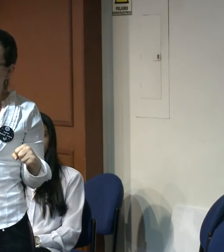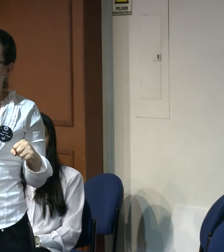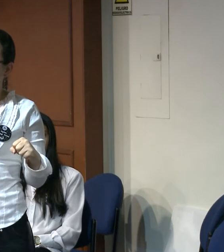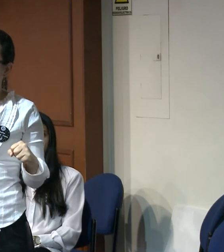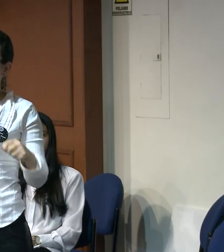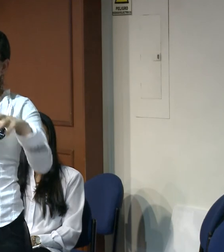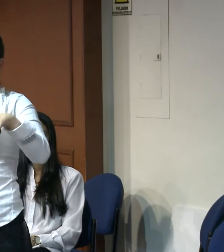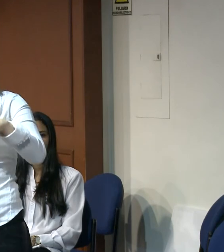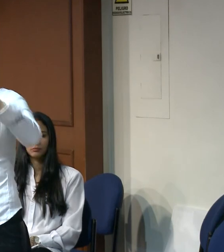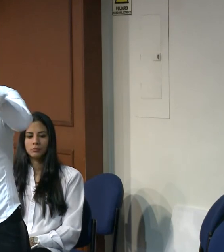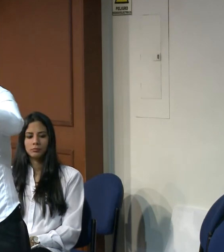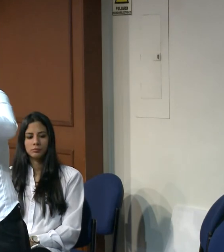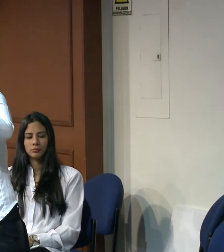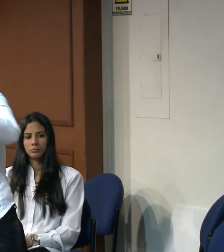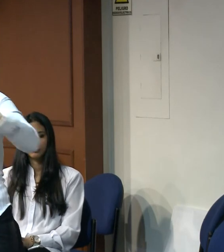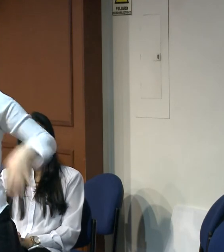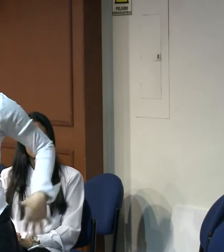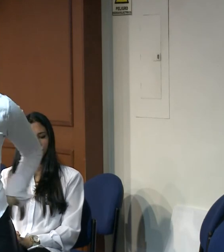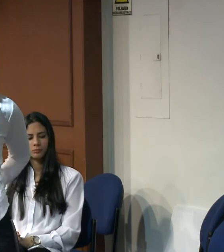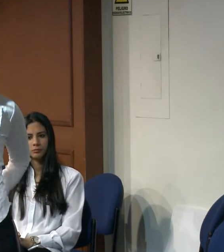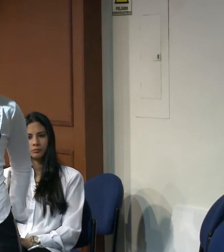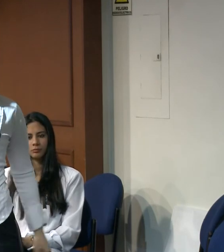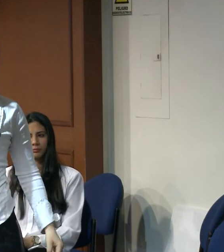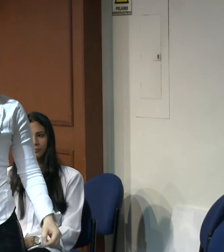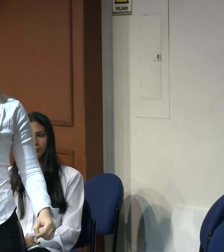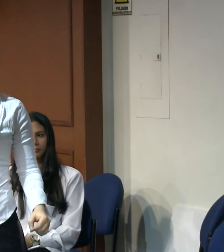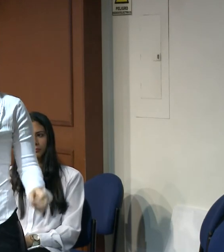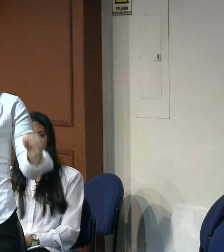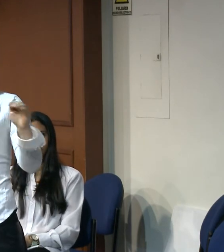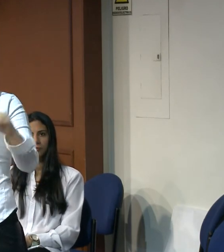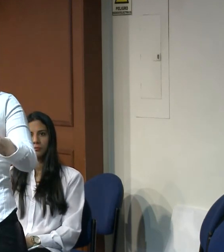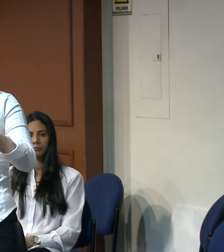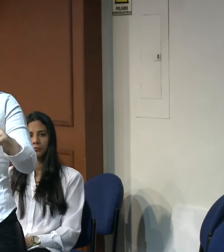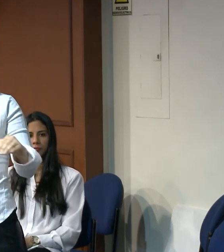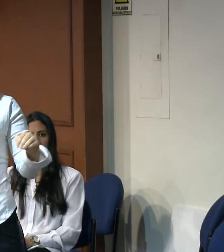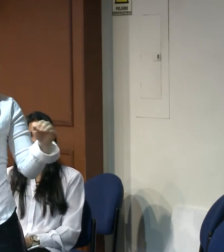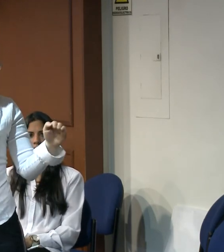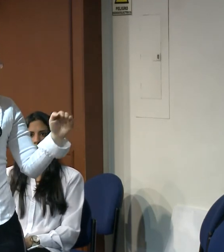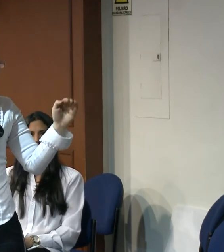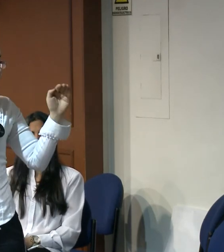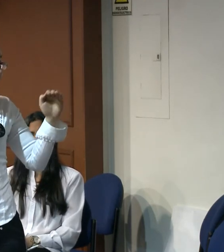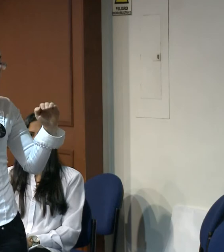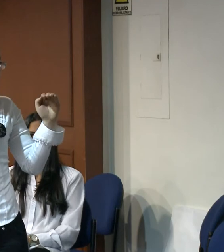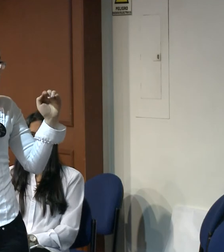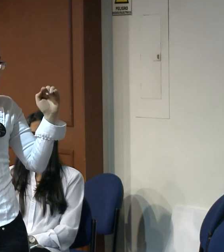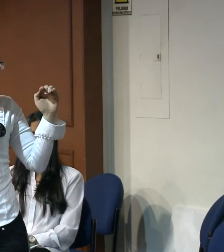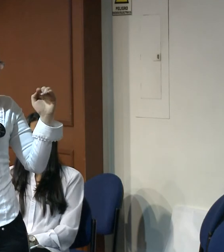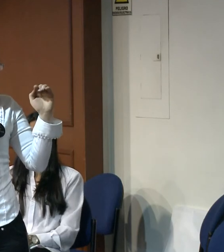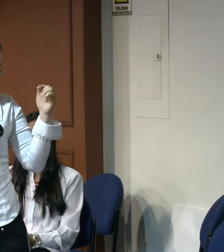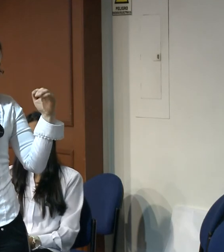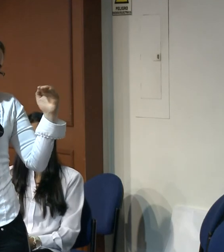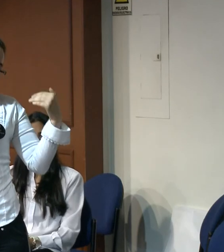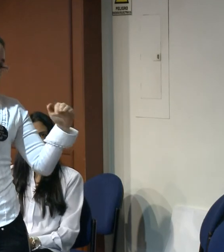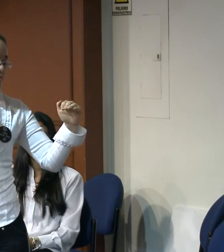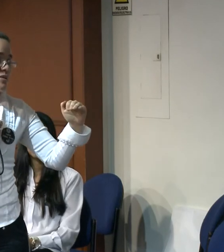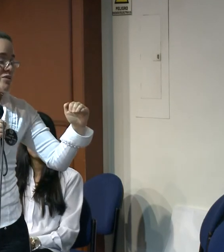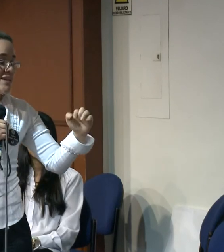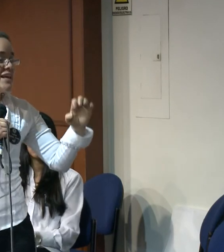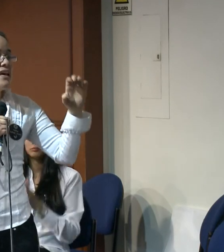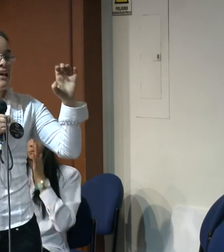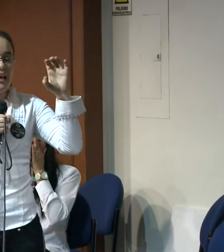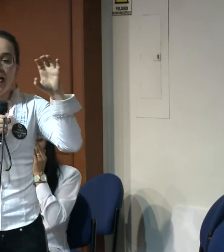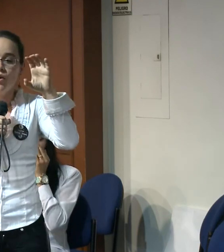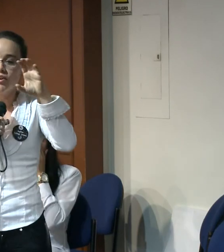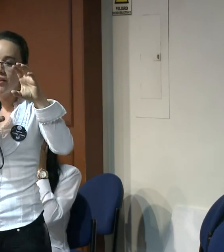de cuatro elefantes, los cuatro elefantes sobre el caparazón de la tortuga. ¿Y qué es lo que representa para cada uno de las